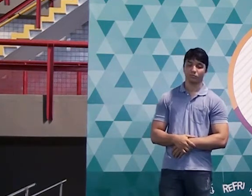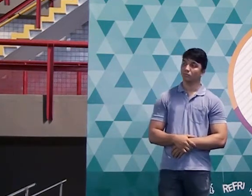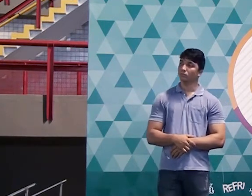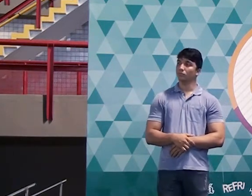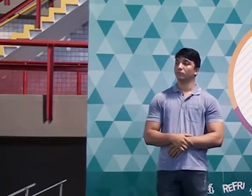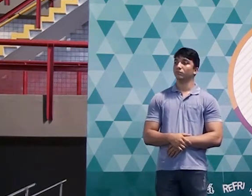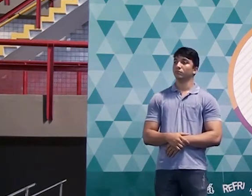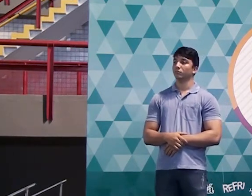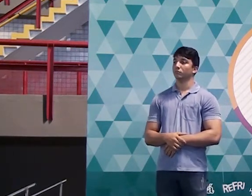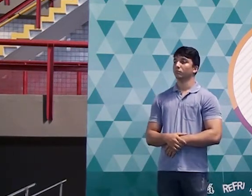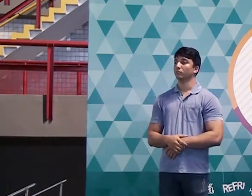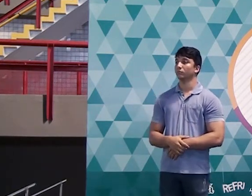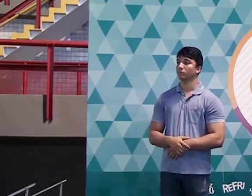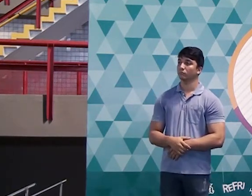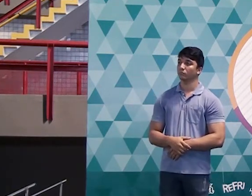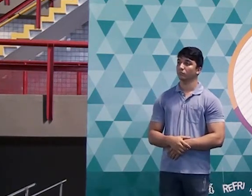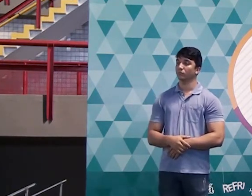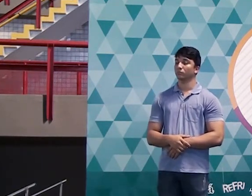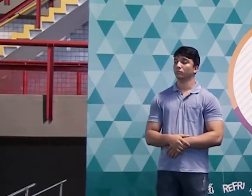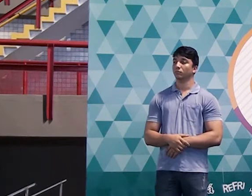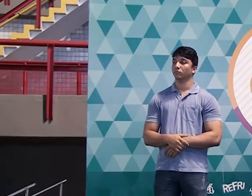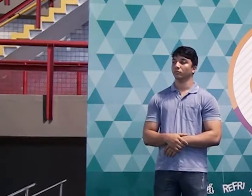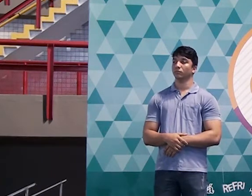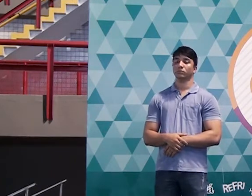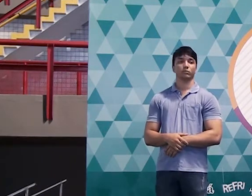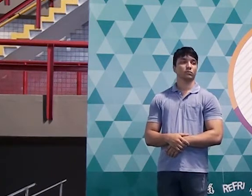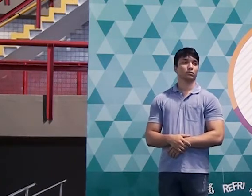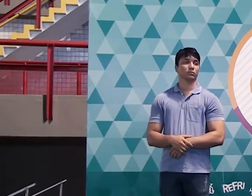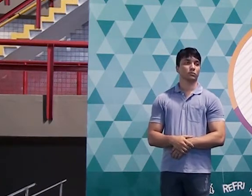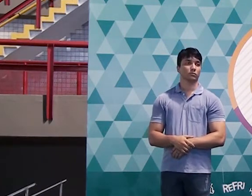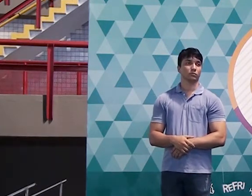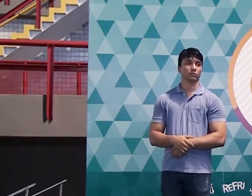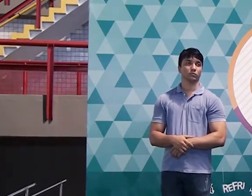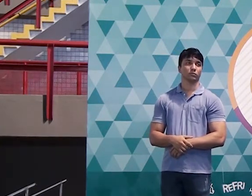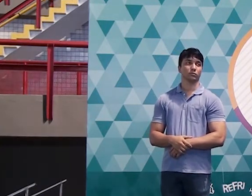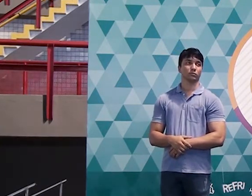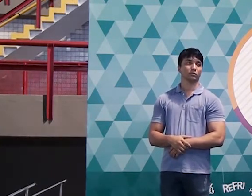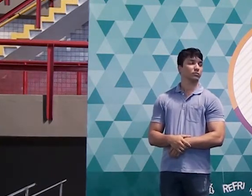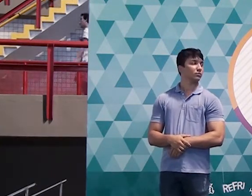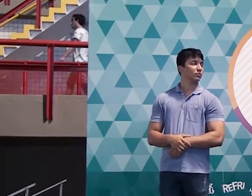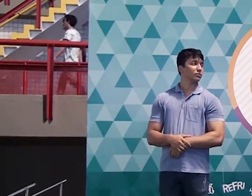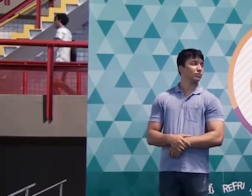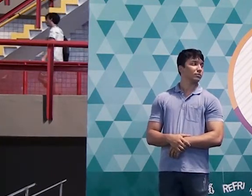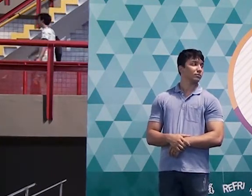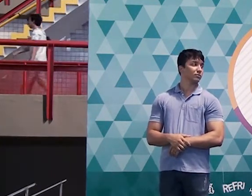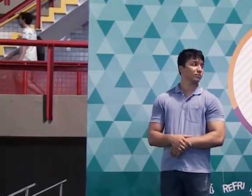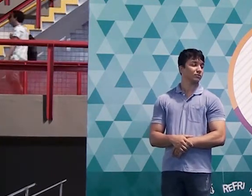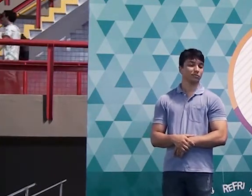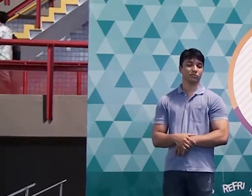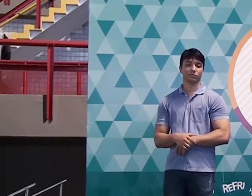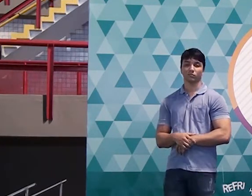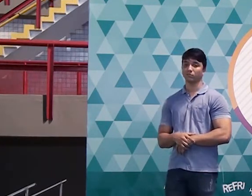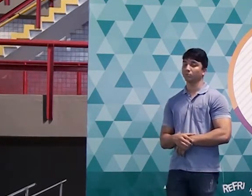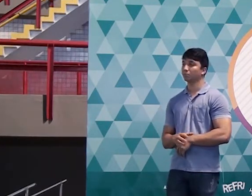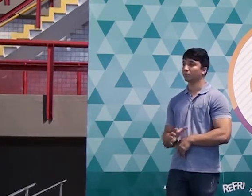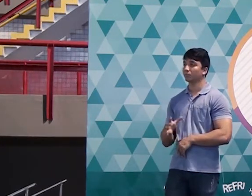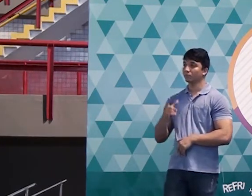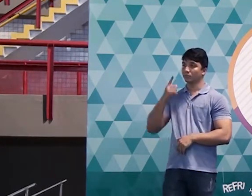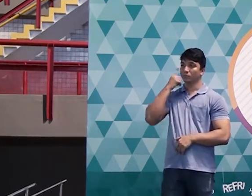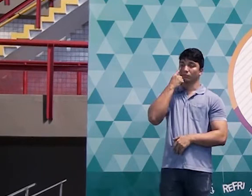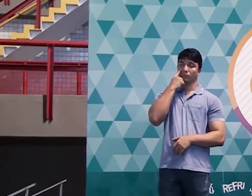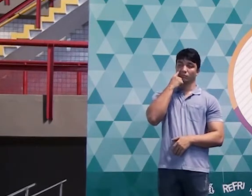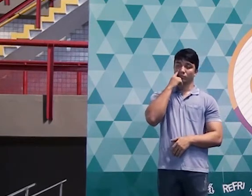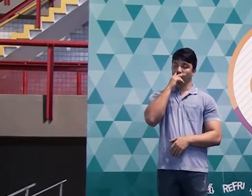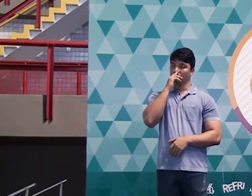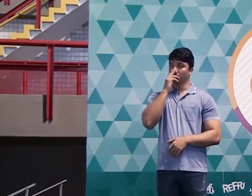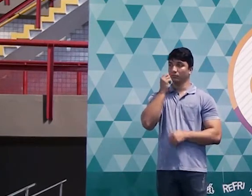Vamos lá. Se tiver, né? É valendo, viu? Um jantar, tá concorrendo. Não quer dizer que tenha, não. Às vezes você